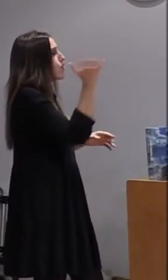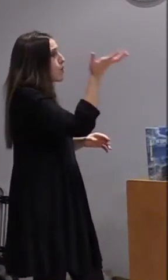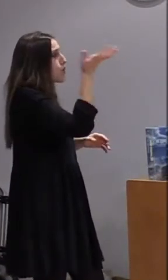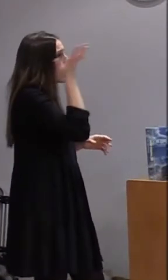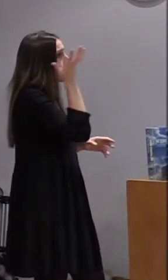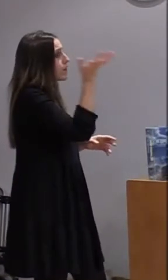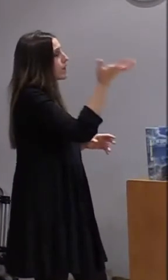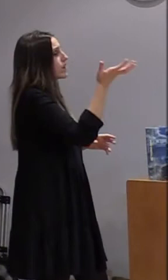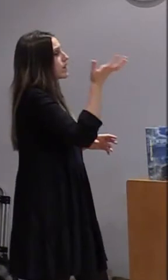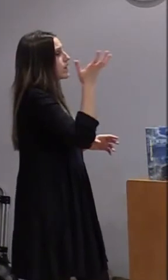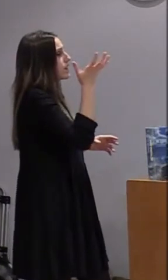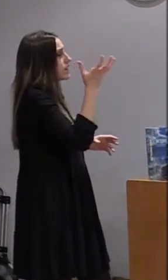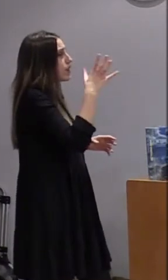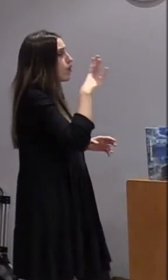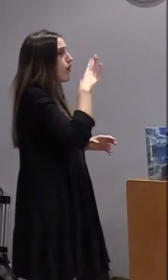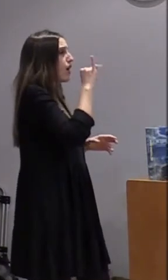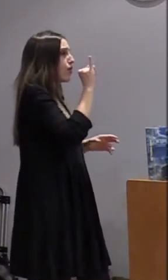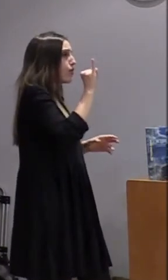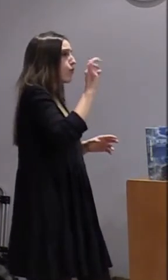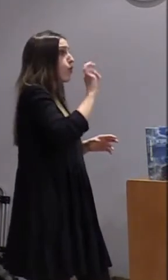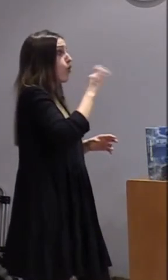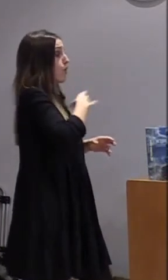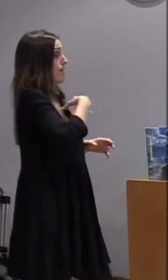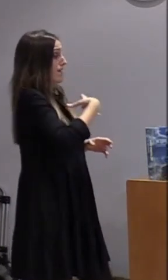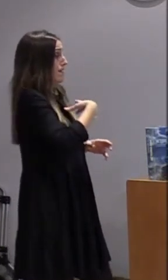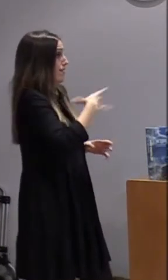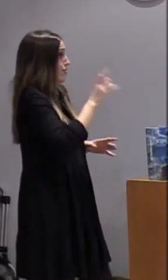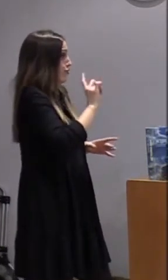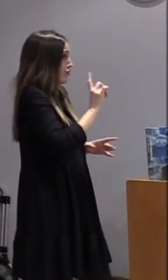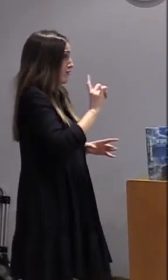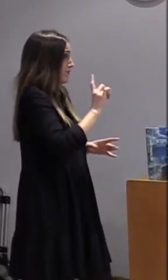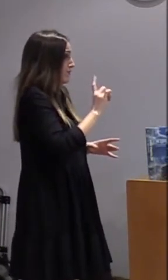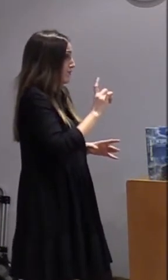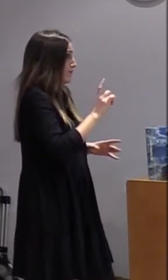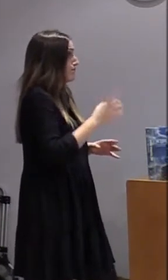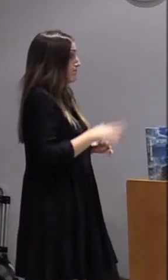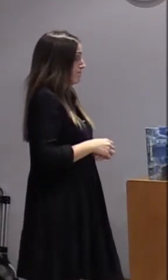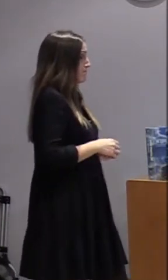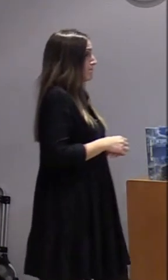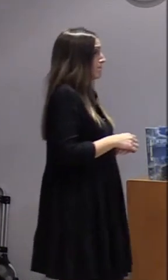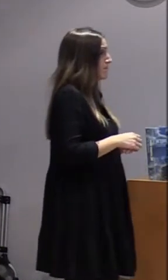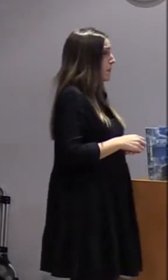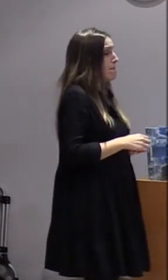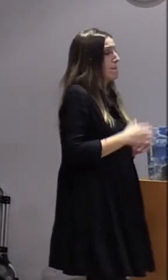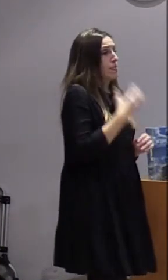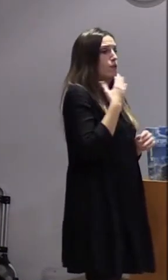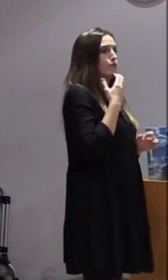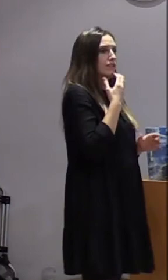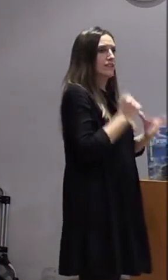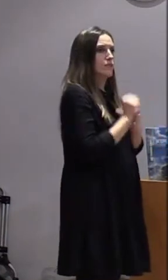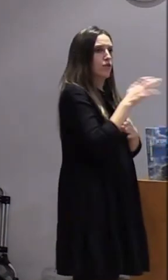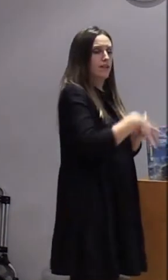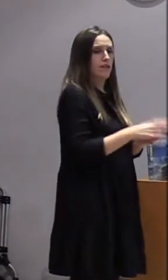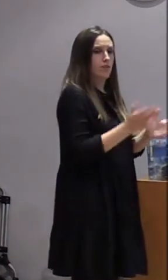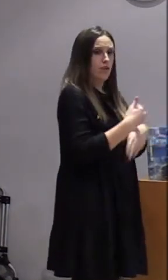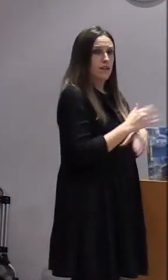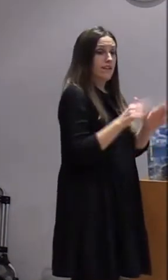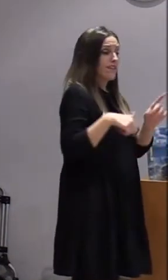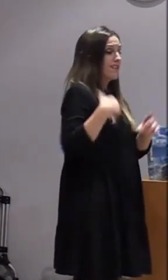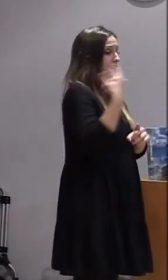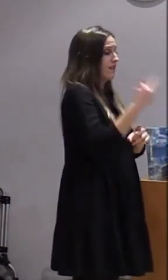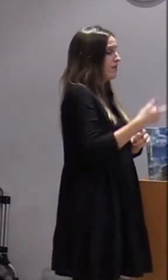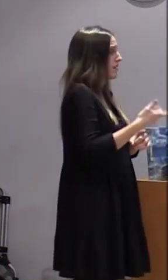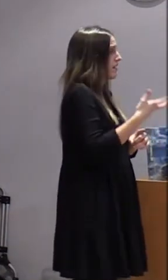cielo tan azul o tan blanquecino como correspondería si no hubiera habido la erupción volcánica. Al final, en ese trabajo aparecen gráficas